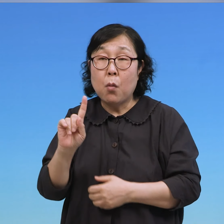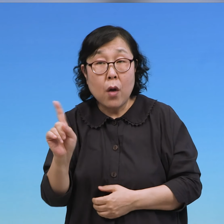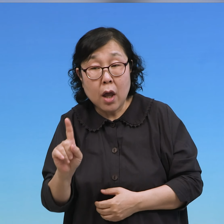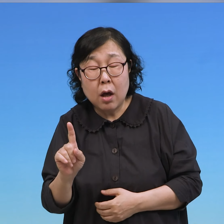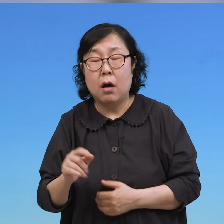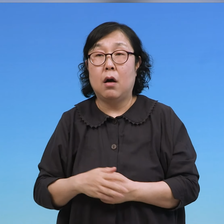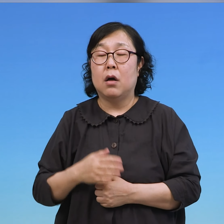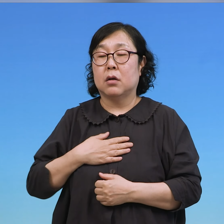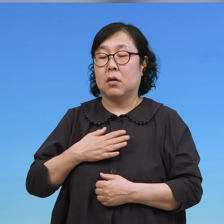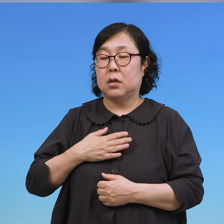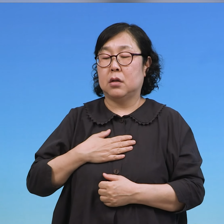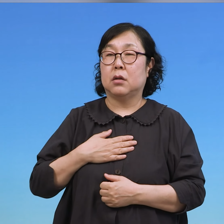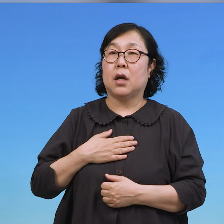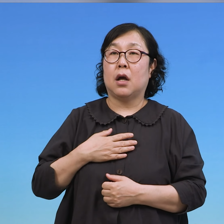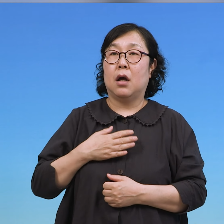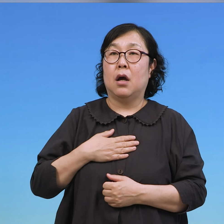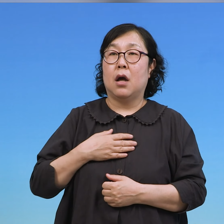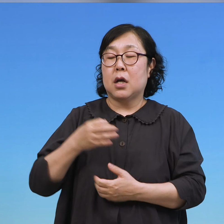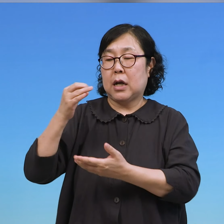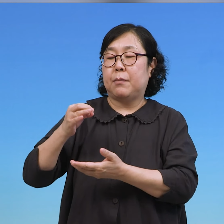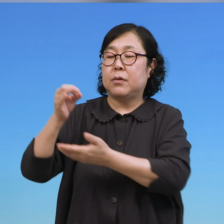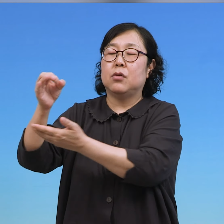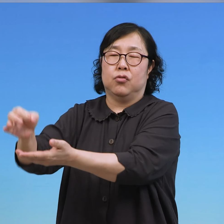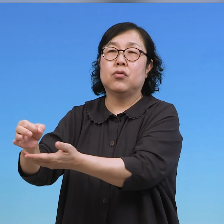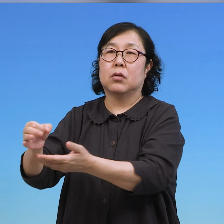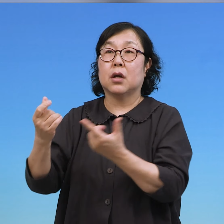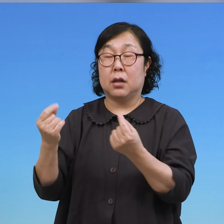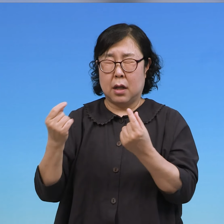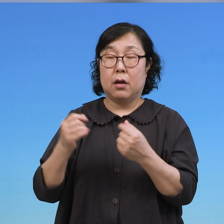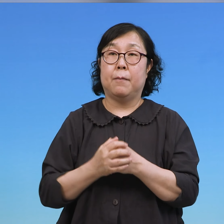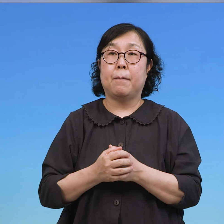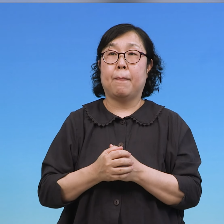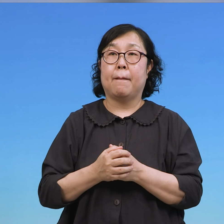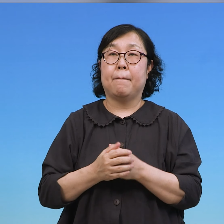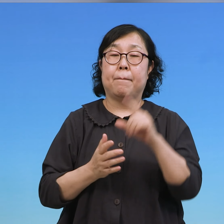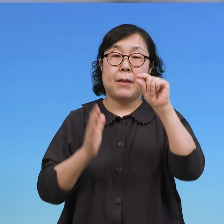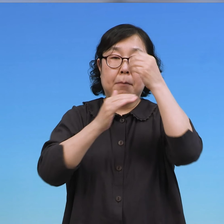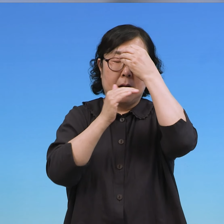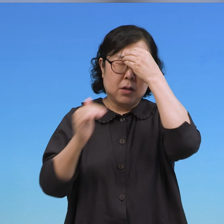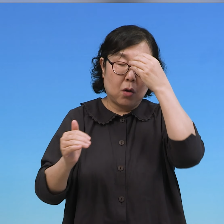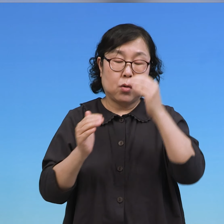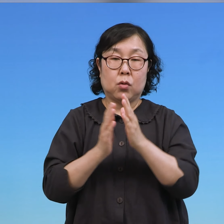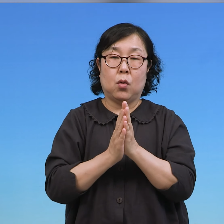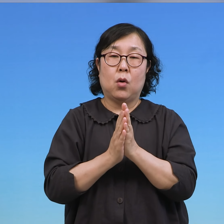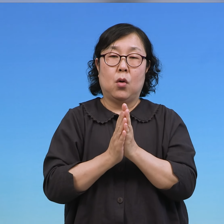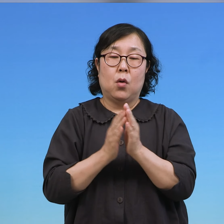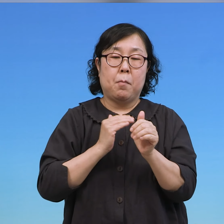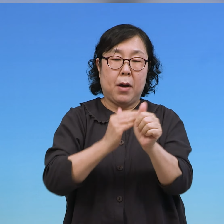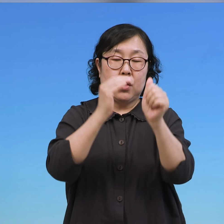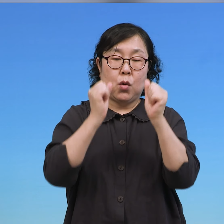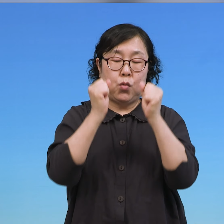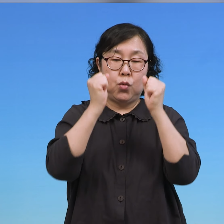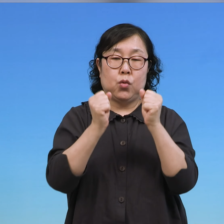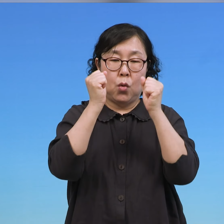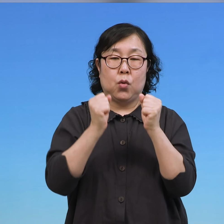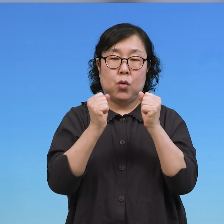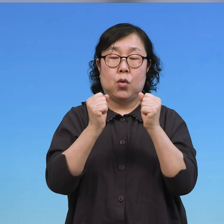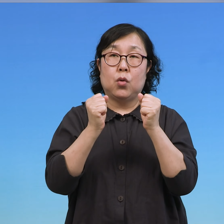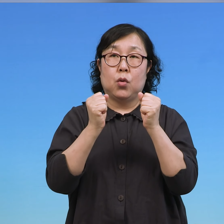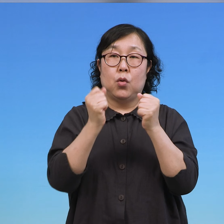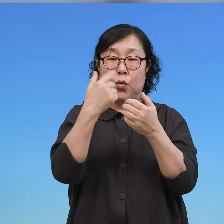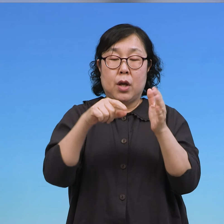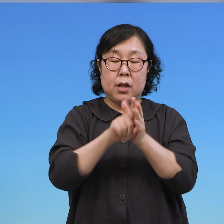이 대가지불이 대가지불. 지금 1만 성도 파송 운동을 앞두고 저만 보면 자꾸 우신다 그랬잖아요. 왜